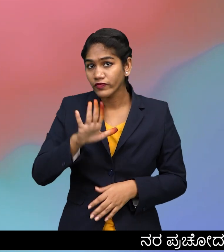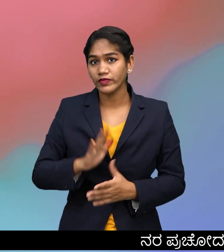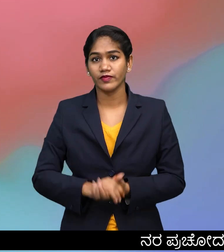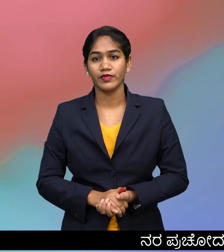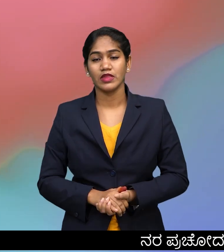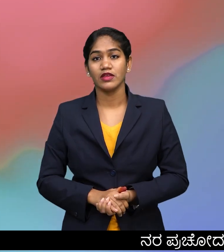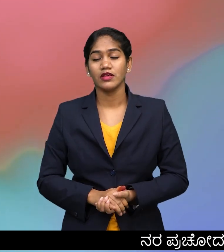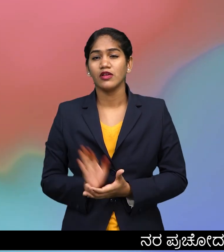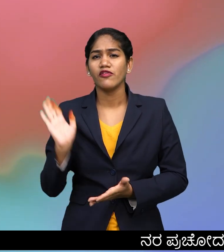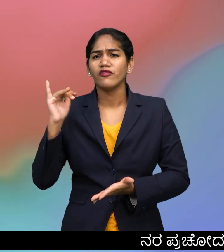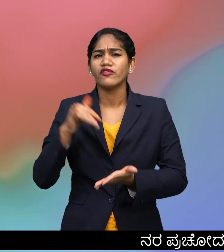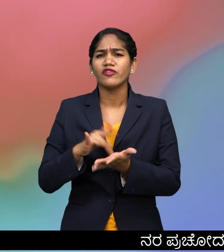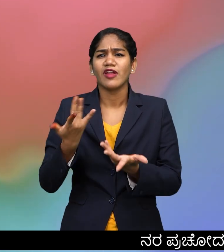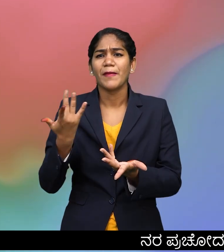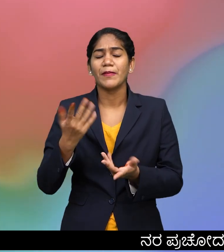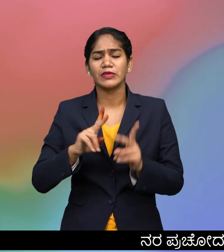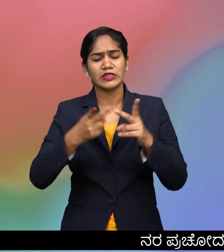ನರ ಪ್ರಚೋದನೆಗಳನ್ನು ಪಡೆಯುತ್ತದೆ